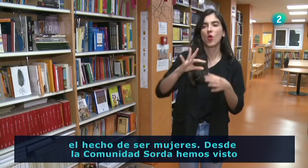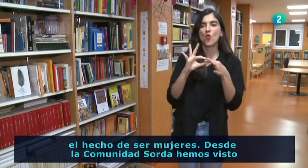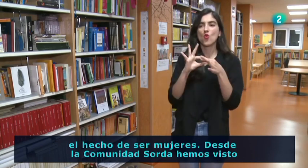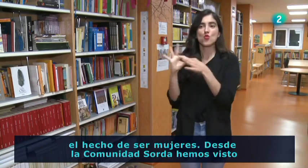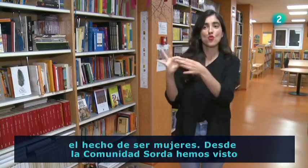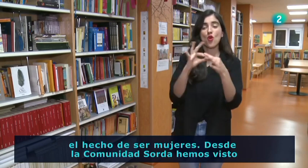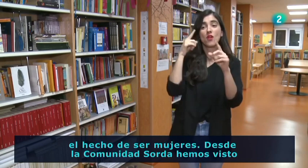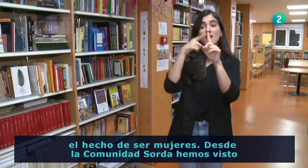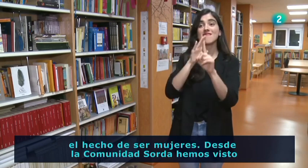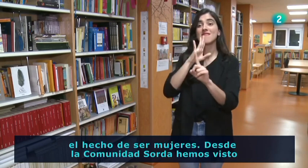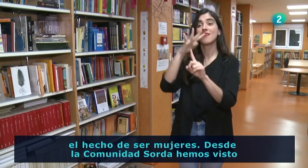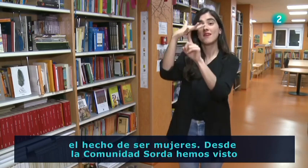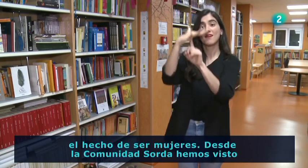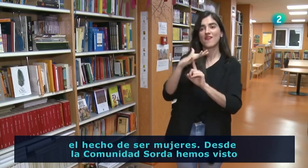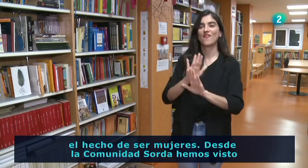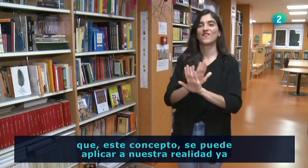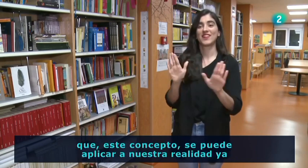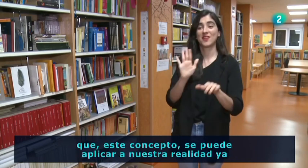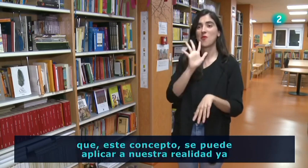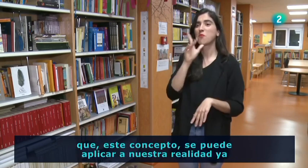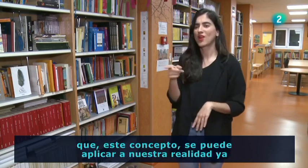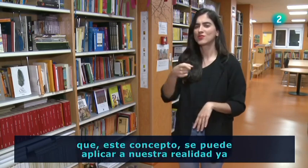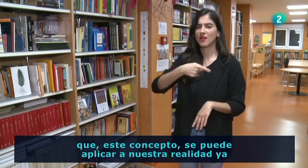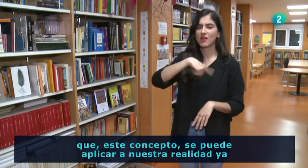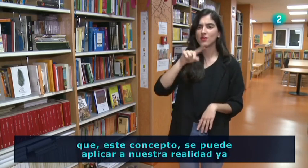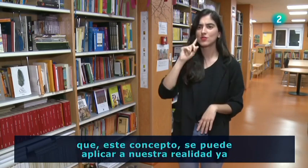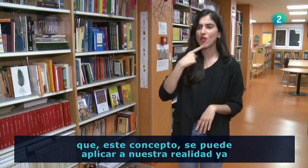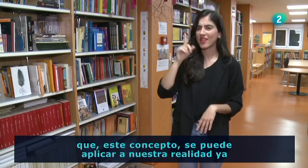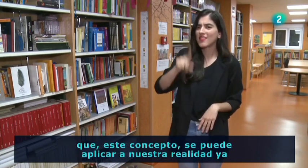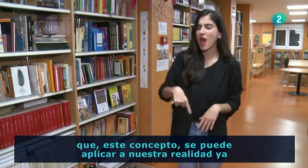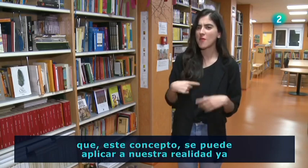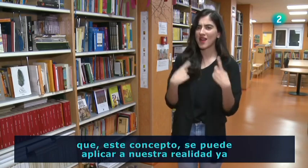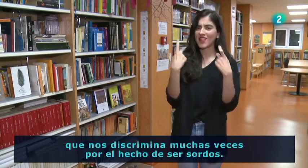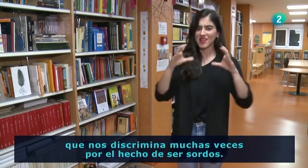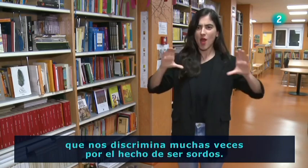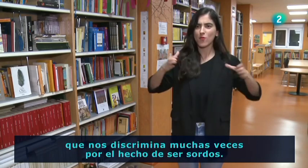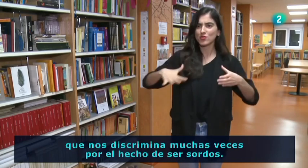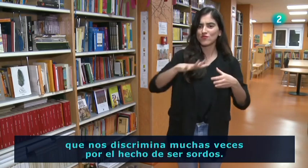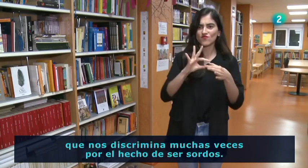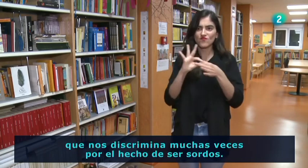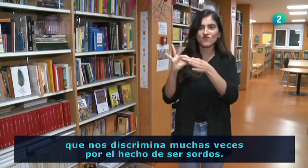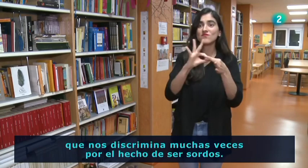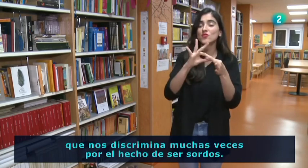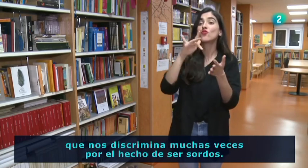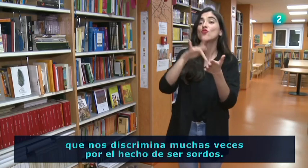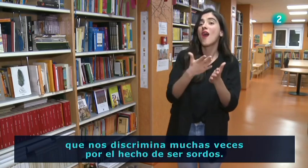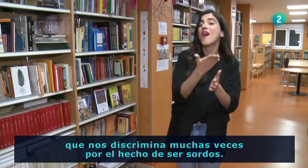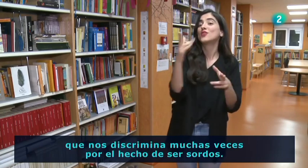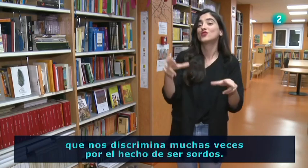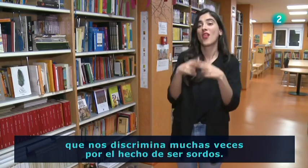Desde la comunidad sorda hemos visto que este concepto se puede aplicar a nuestra realidad, ya que la sociedad nos discrimina muchas veces por el